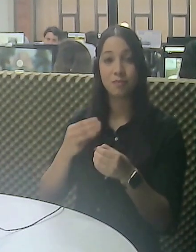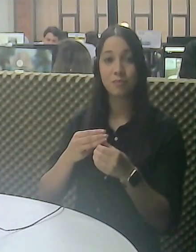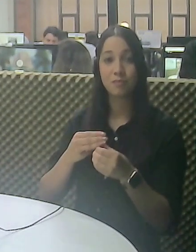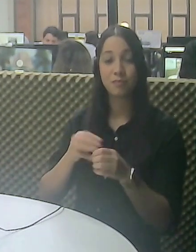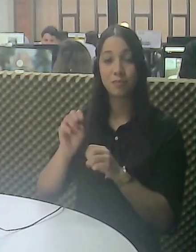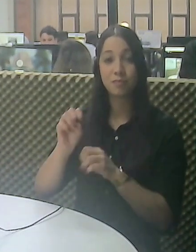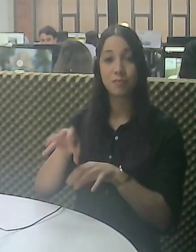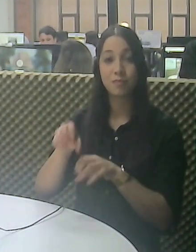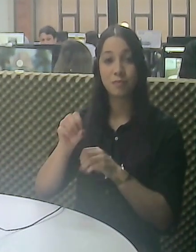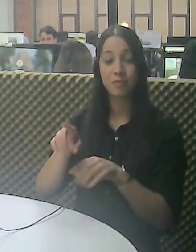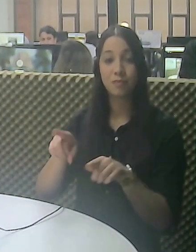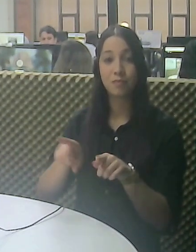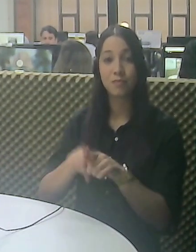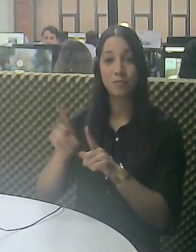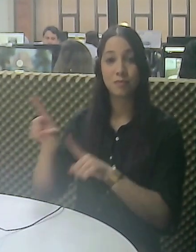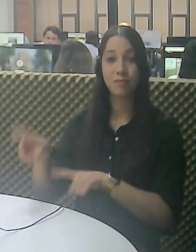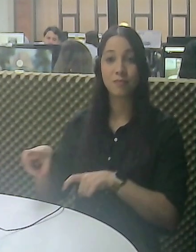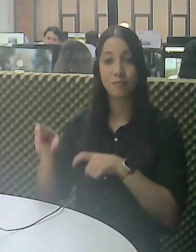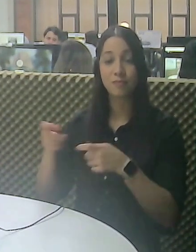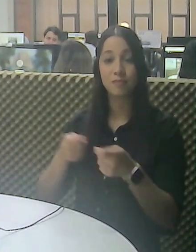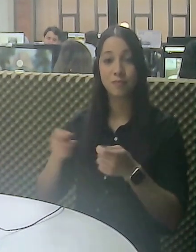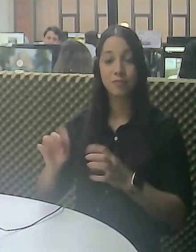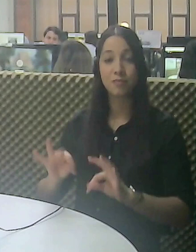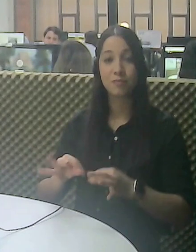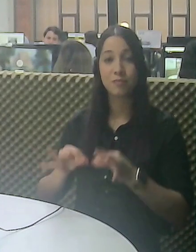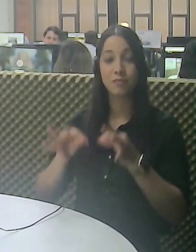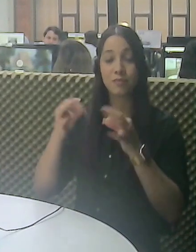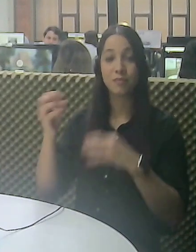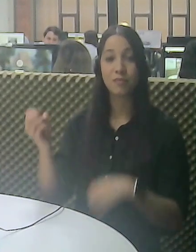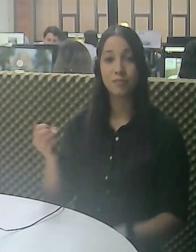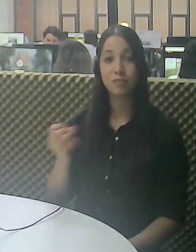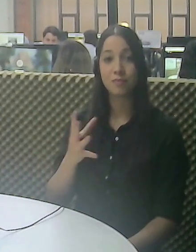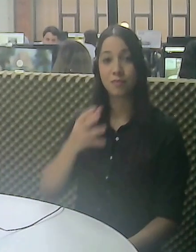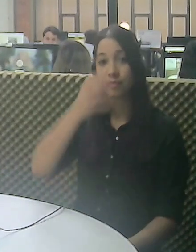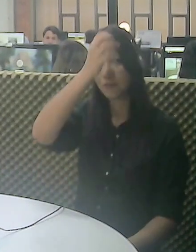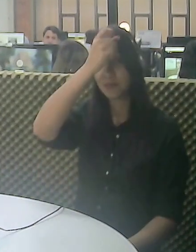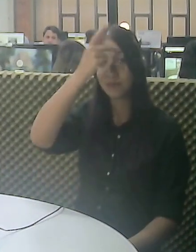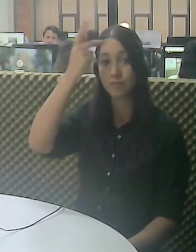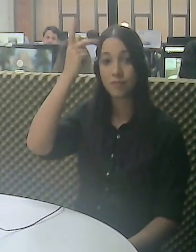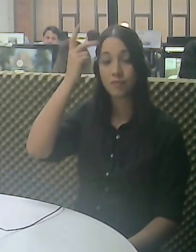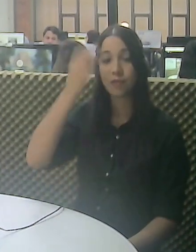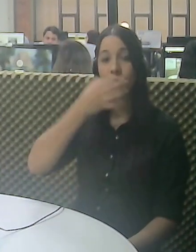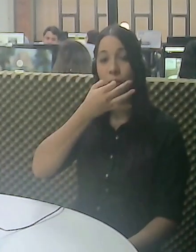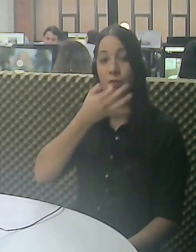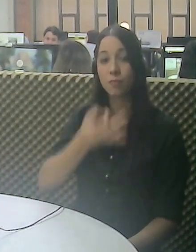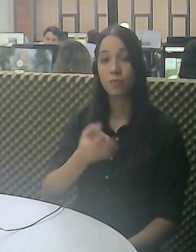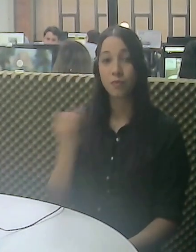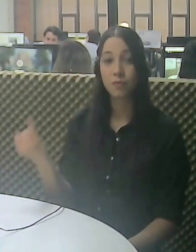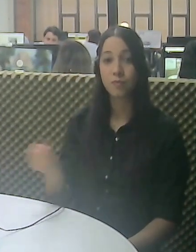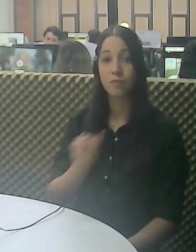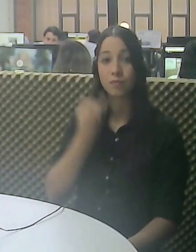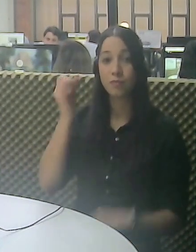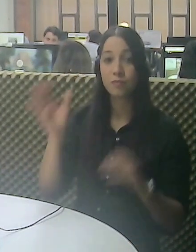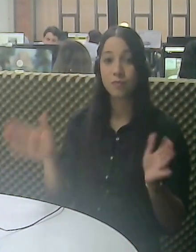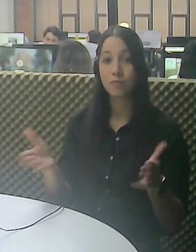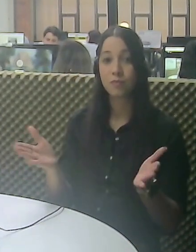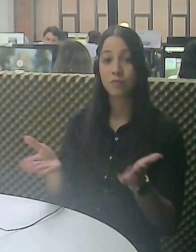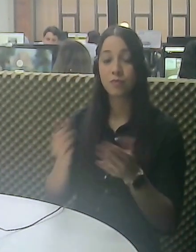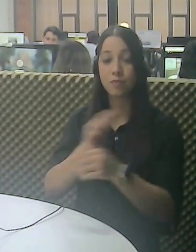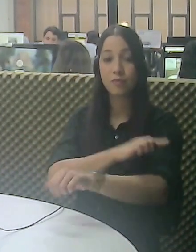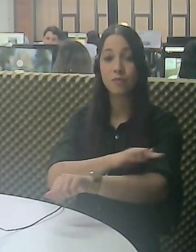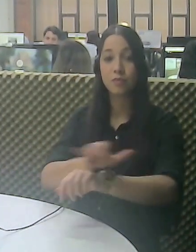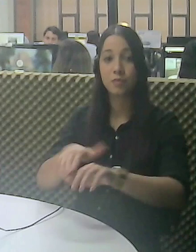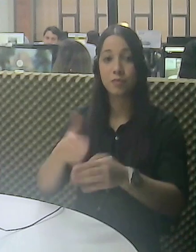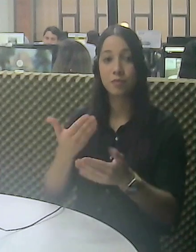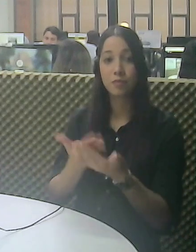de Educação e de Agronegócio, Economia e Inovação, o prefeito comentou sobre a importância de incentivar a